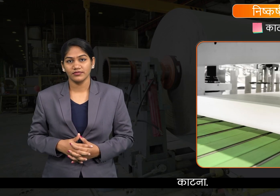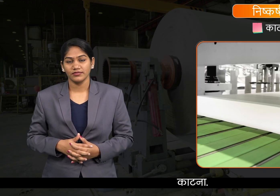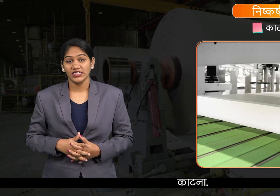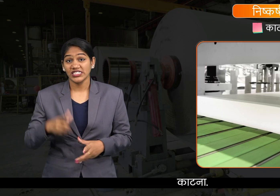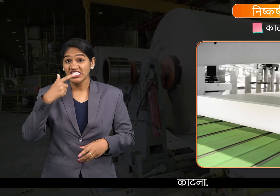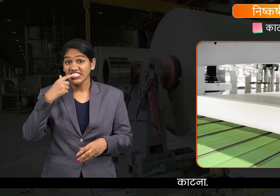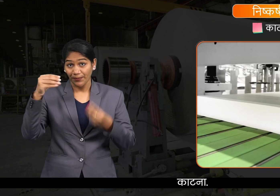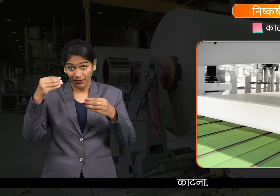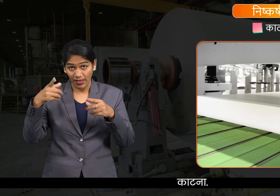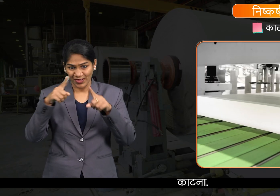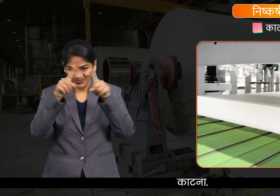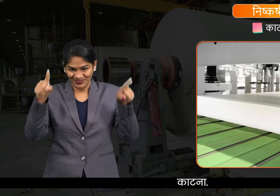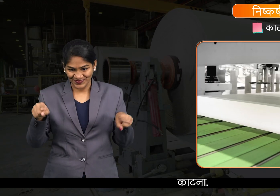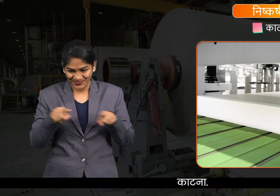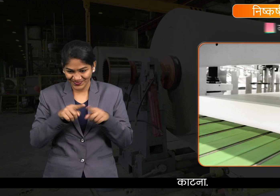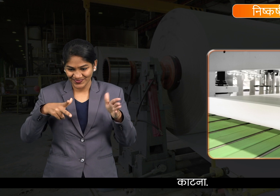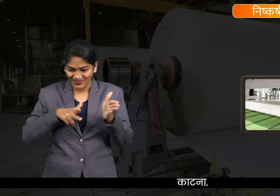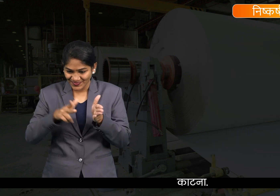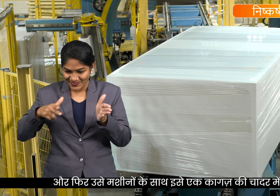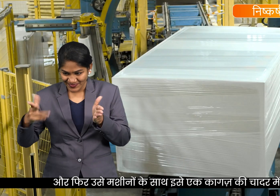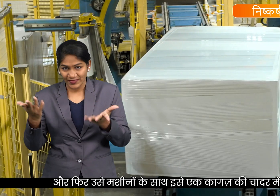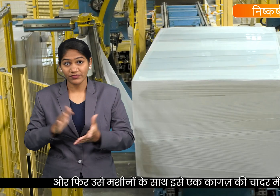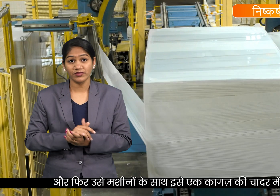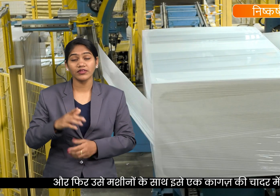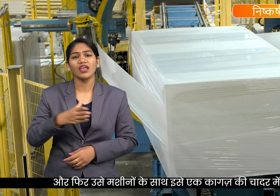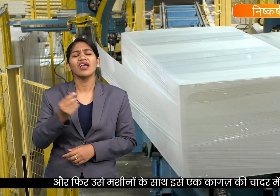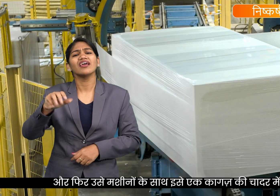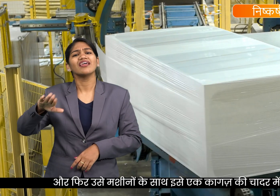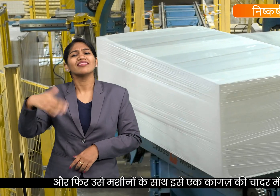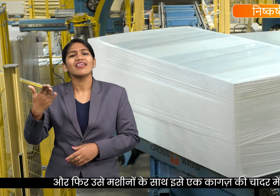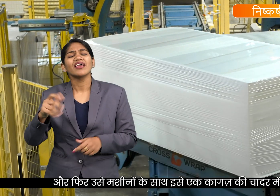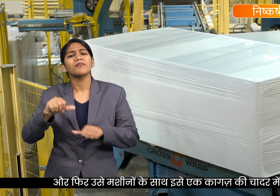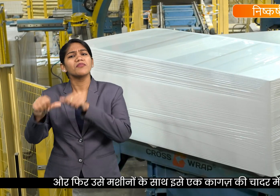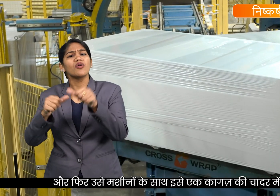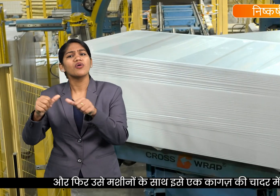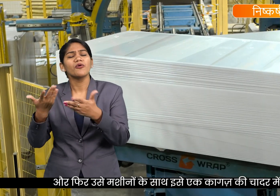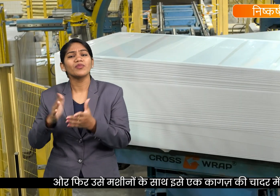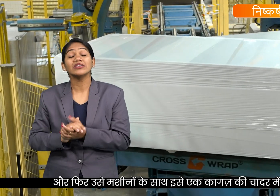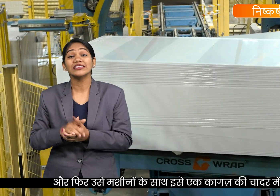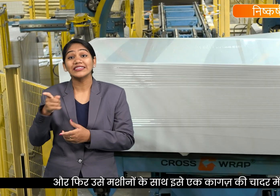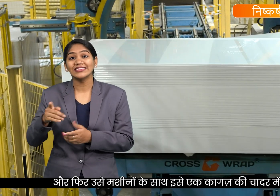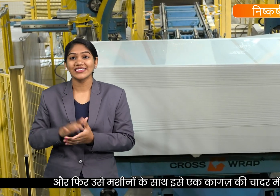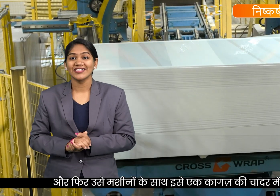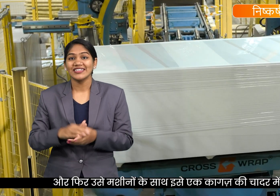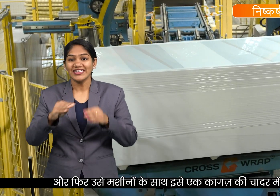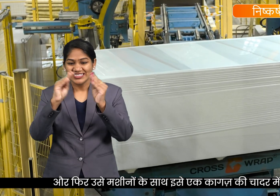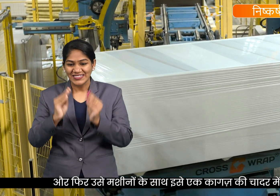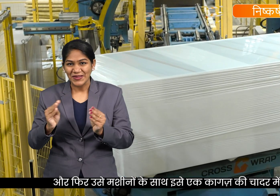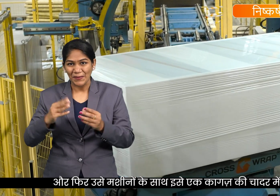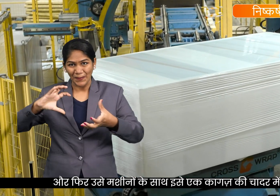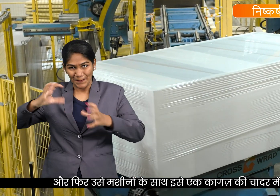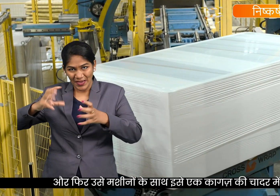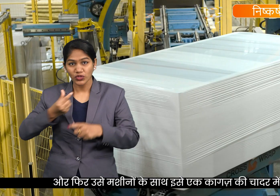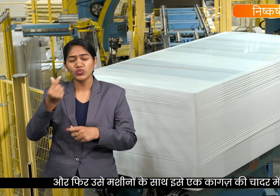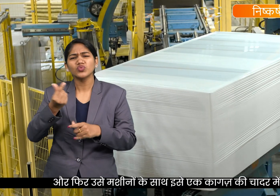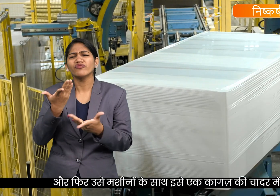और पांचवा, काटना। और फिर उसे मशीनों के साथ इसे एक कागज की चादर